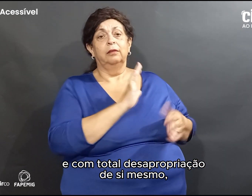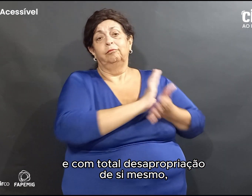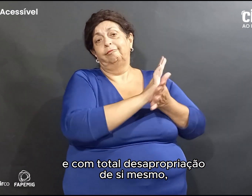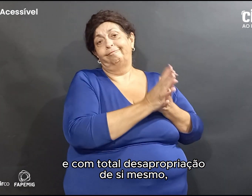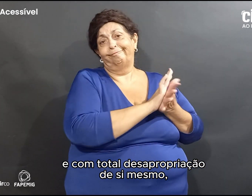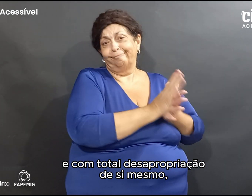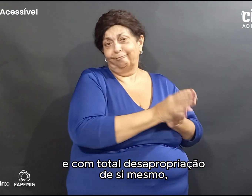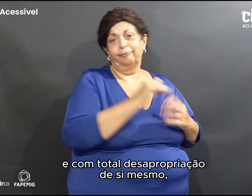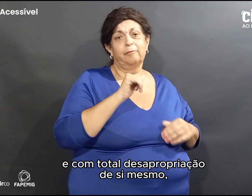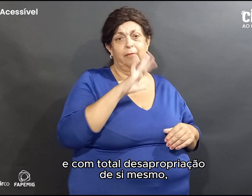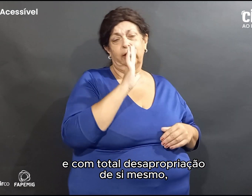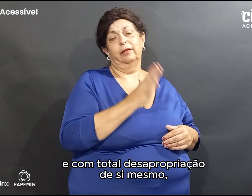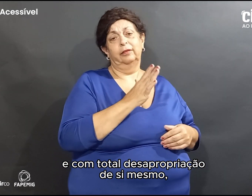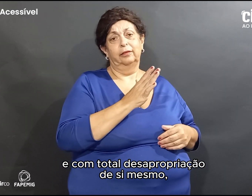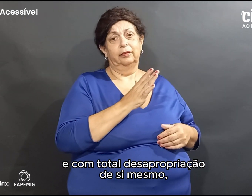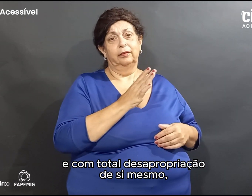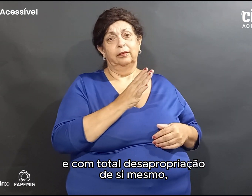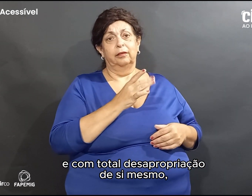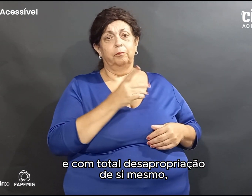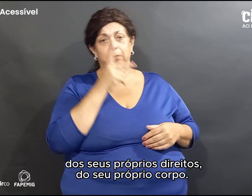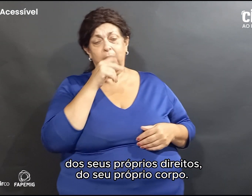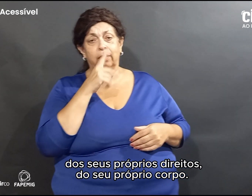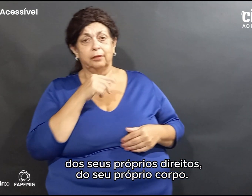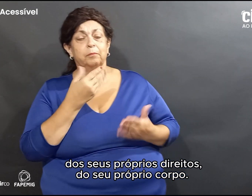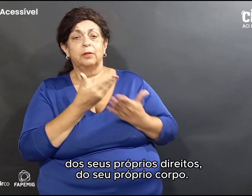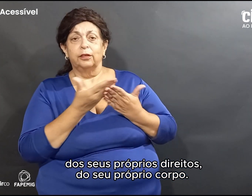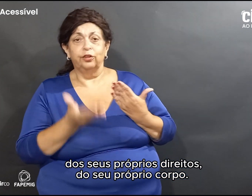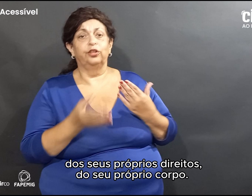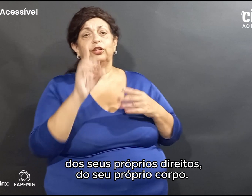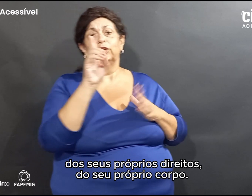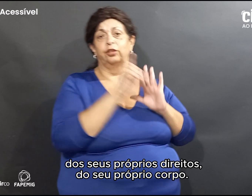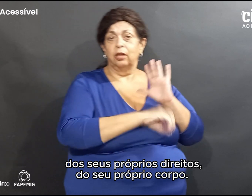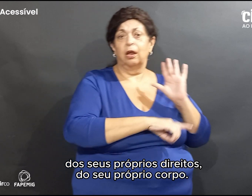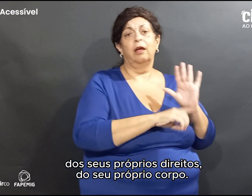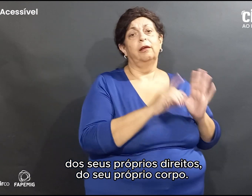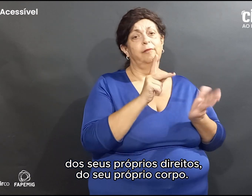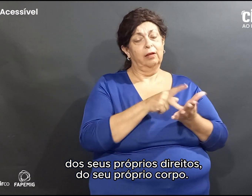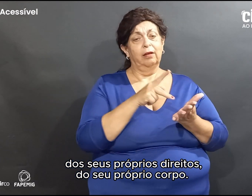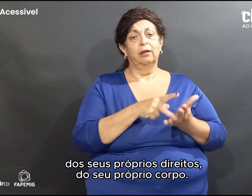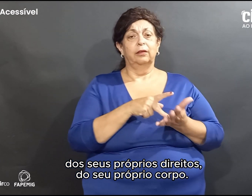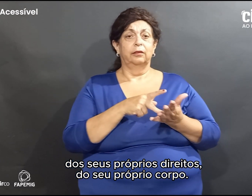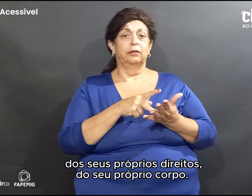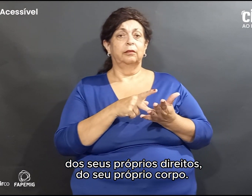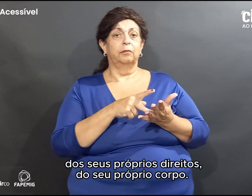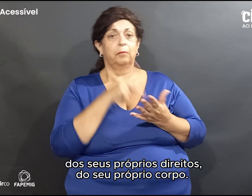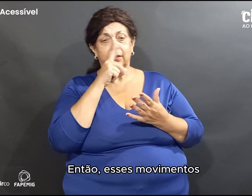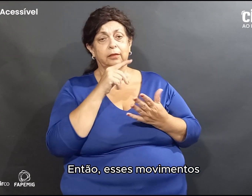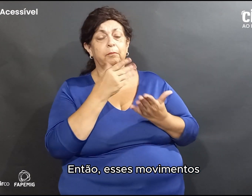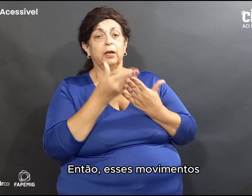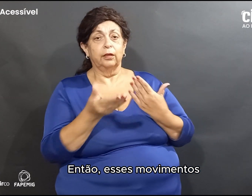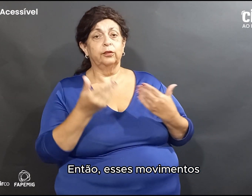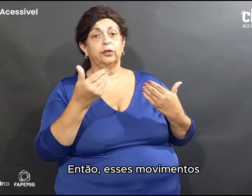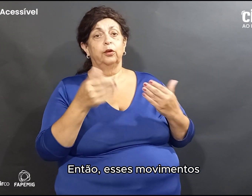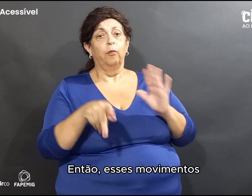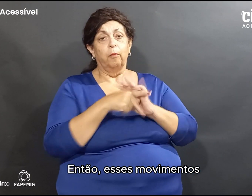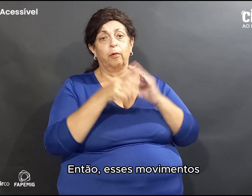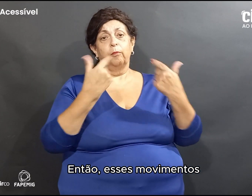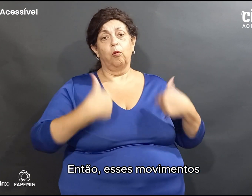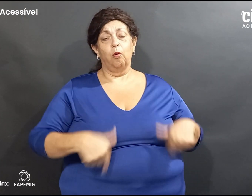desapropriação mesmo de si mesmo, né, dos seus próprios direitos, do seu próprio corpo. Então, esses